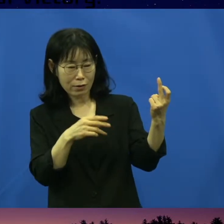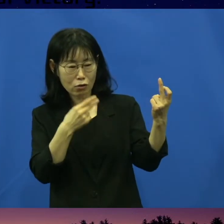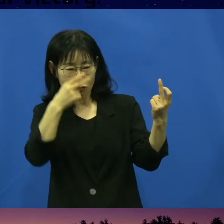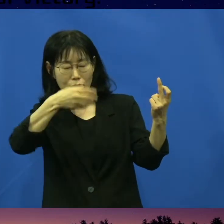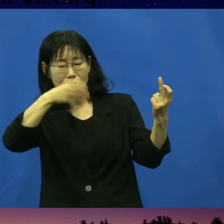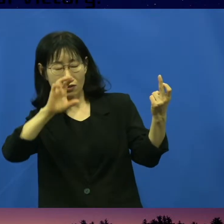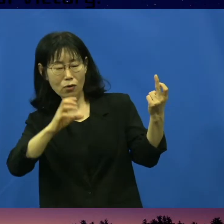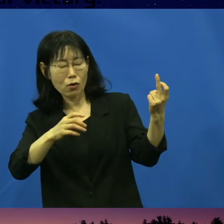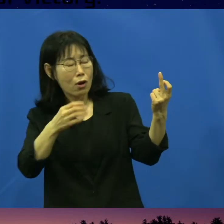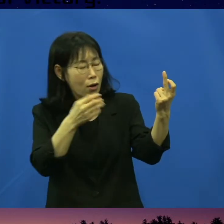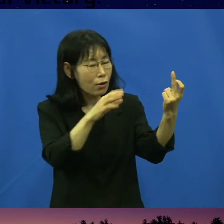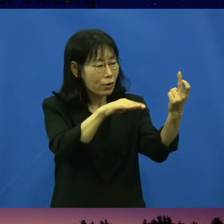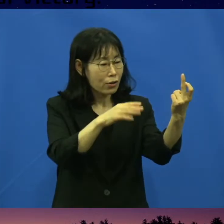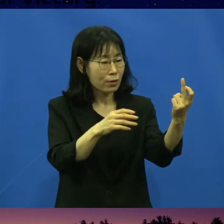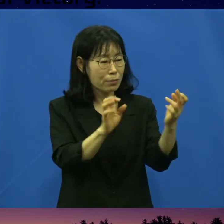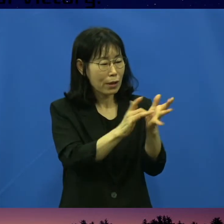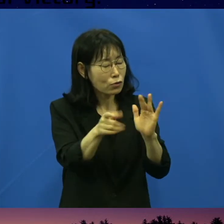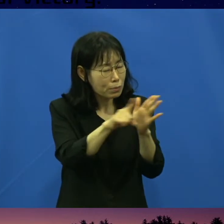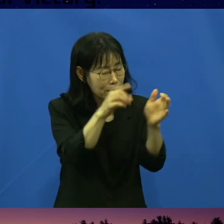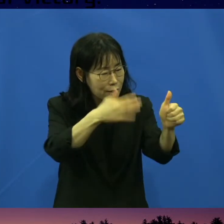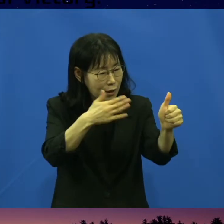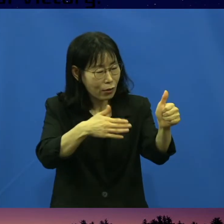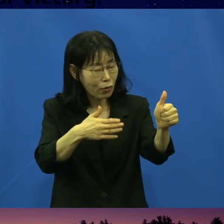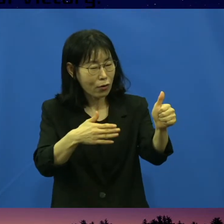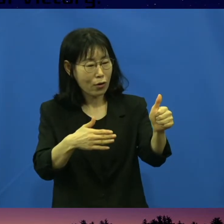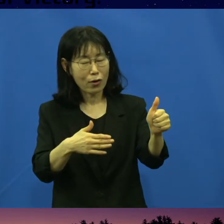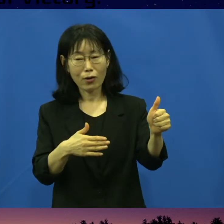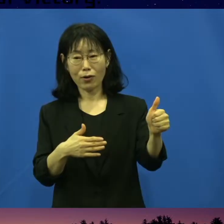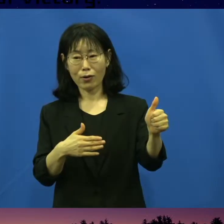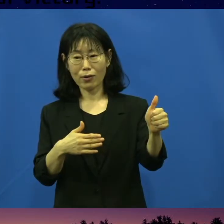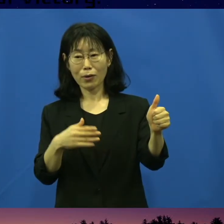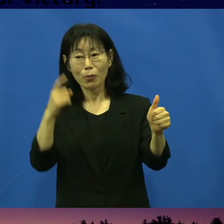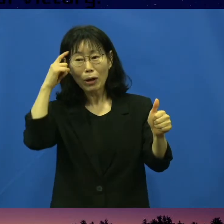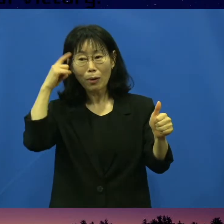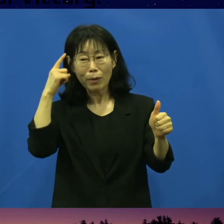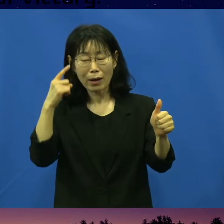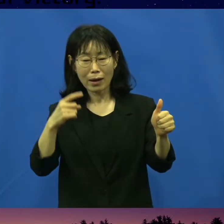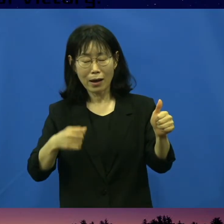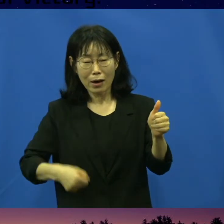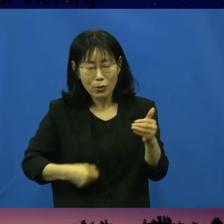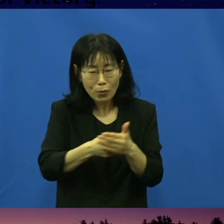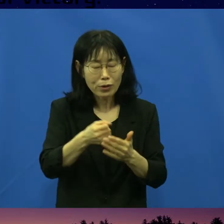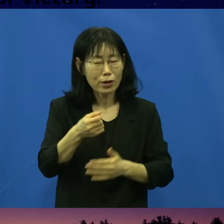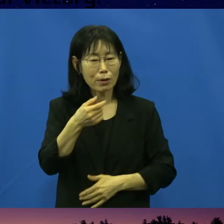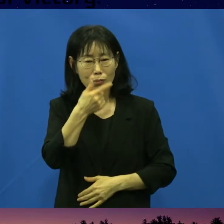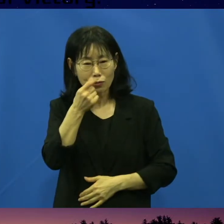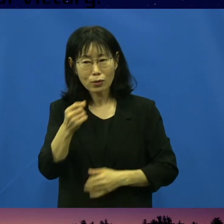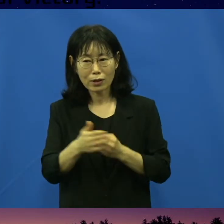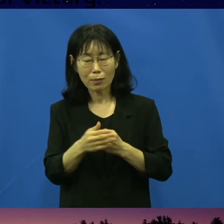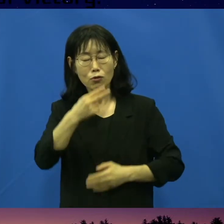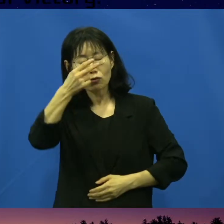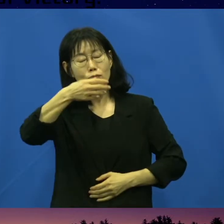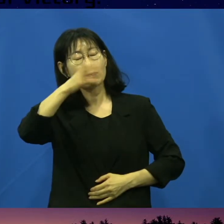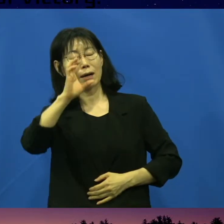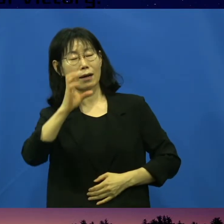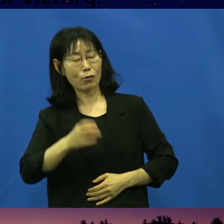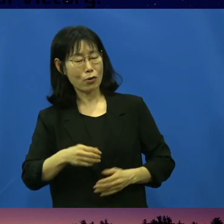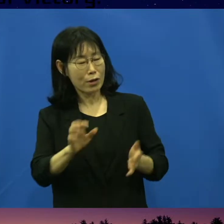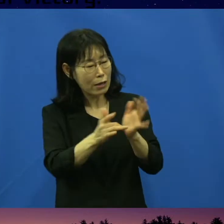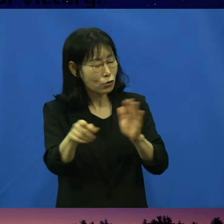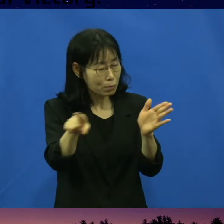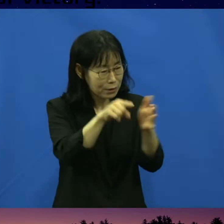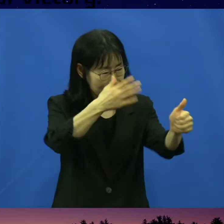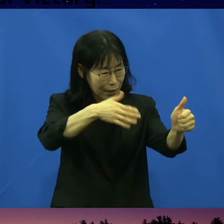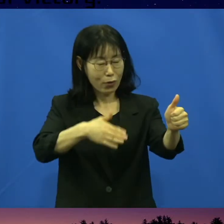신앙이 별로 없었겠죠. 근데 예수 외에는 길이 없다는 걸 가진 거예요. 그러니까 우리 아버지에게. 근데 이게